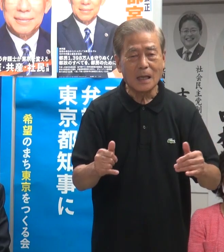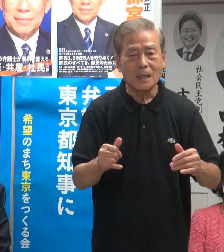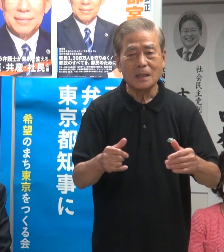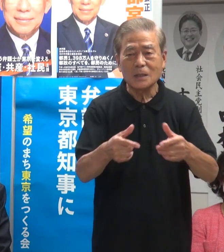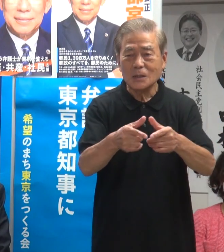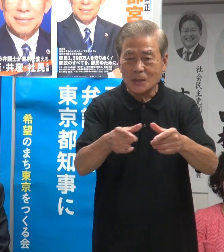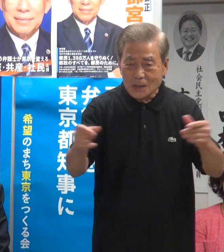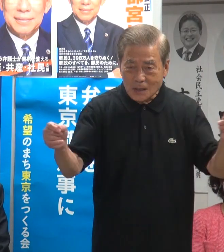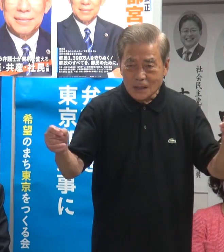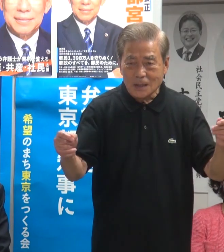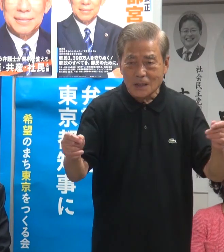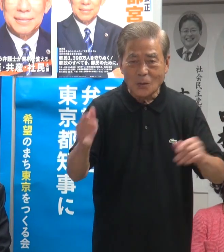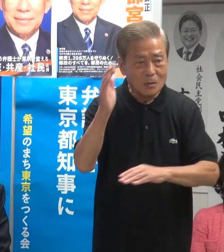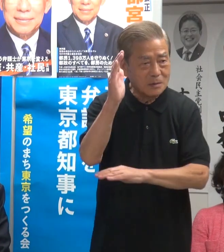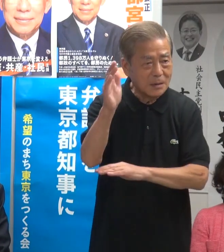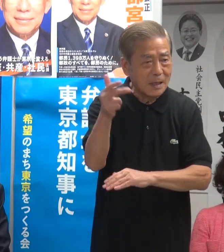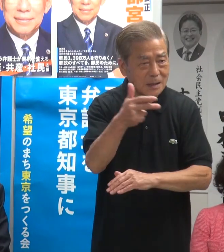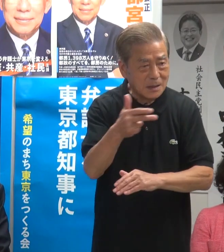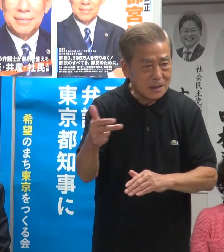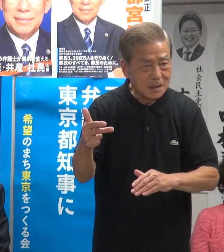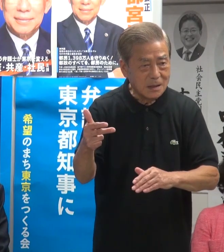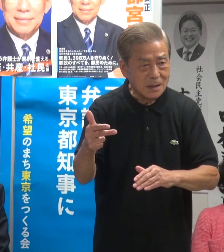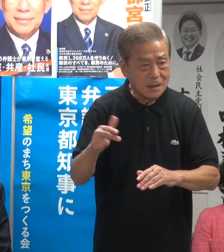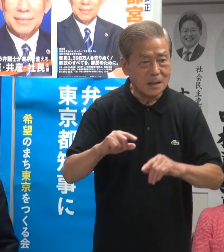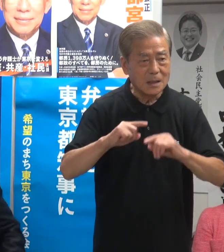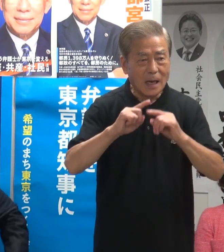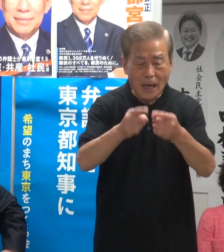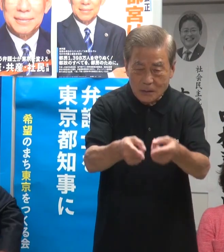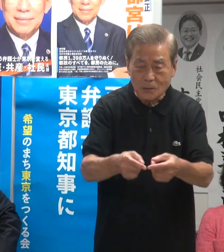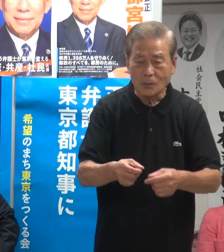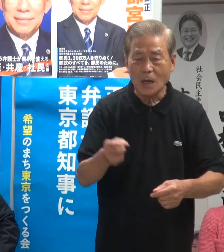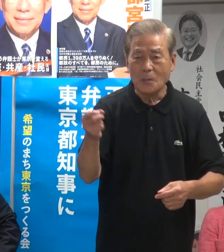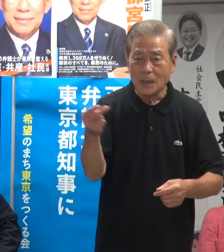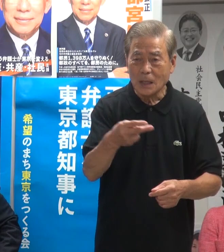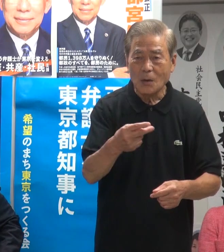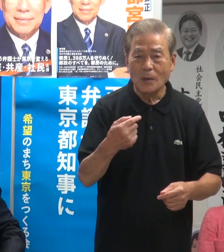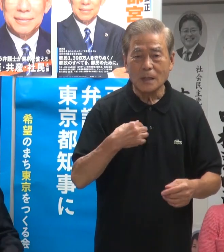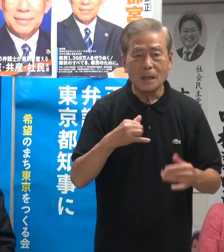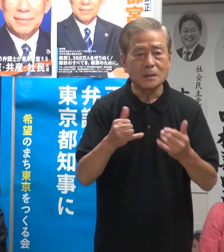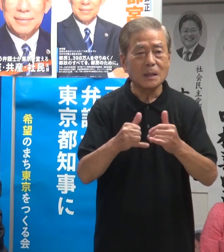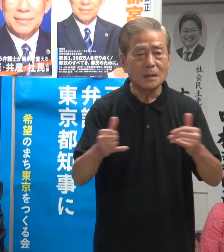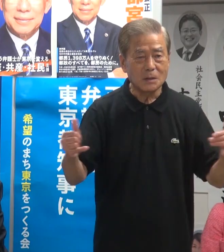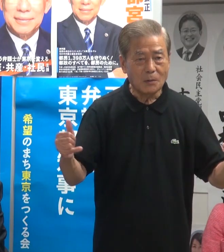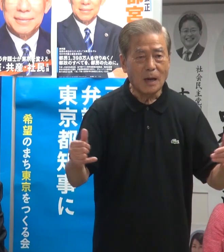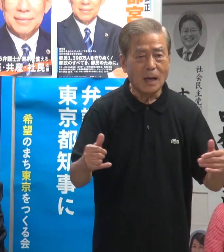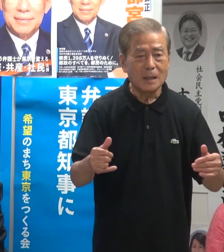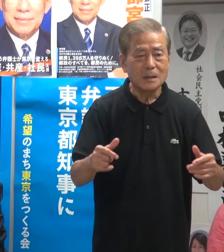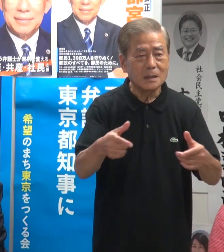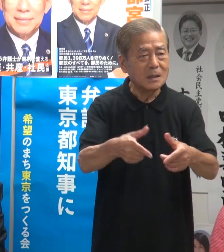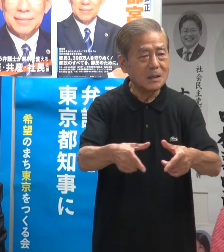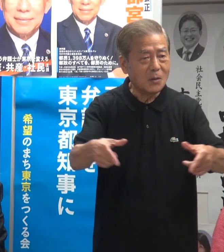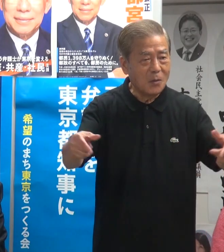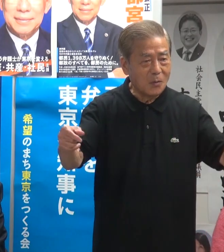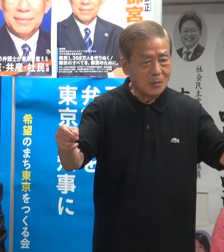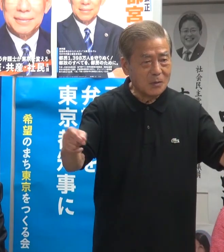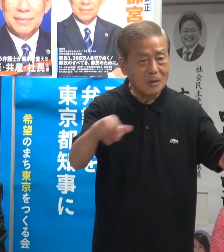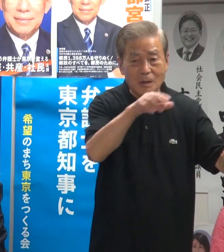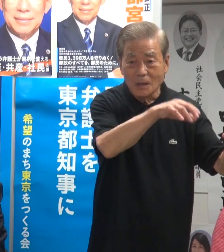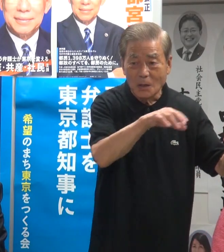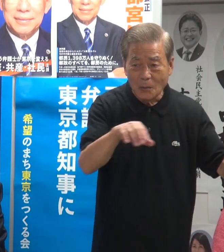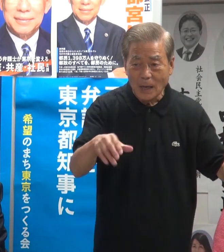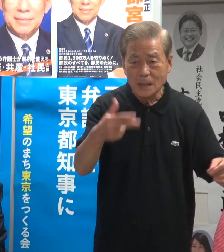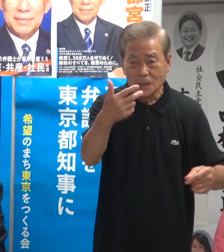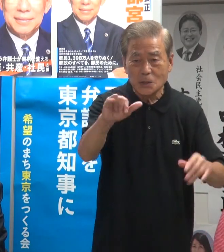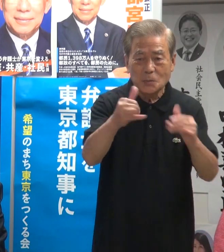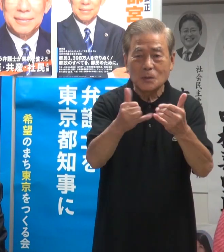は中には国政に行くかもしれませんけど、それから私は日本はもっと市民運動をやってる人が手を挙げ